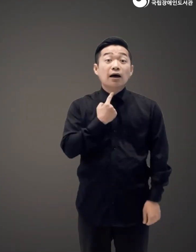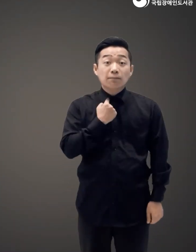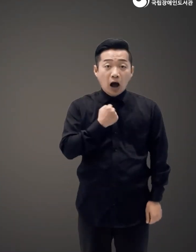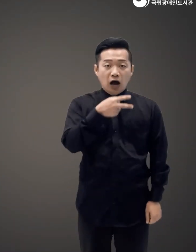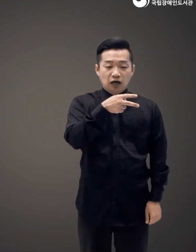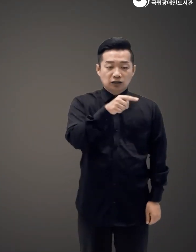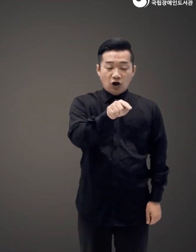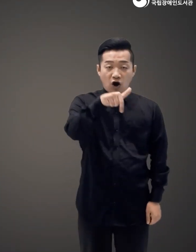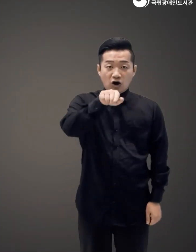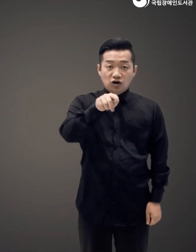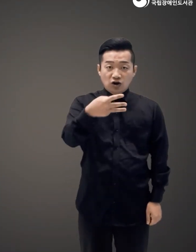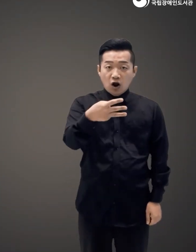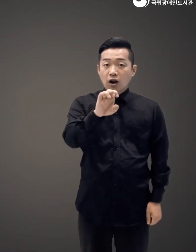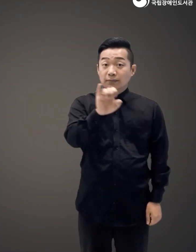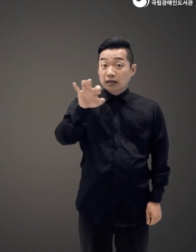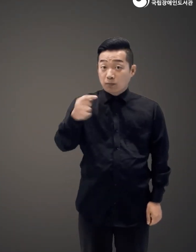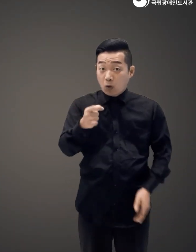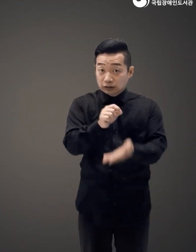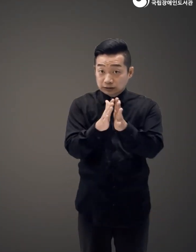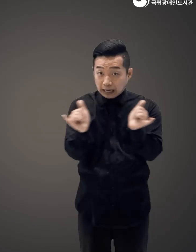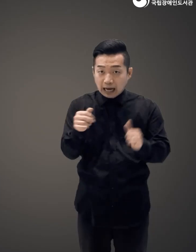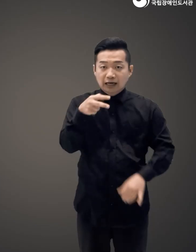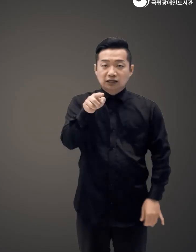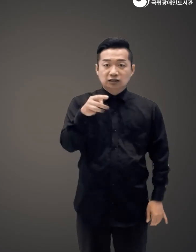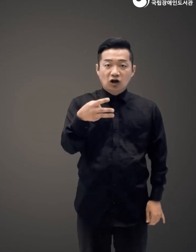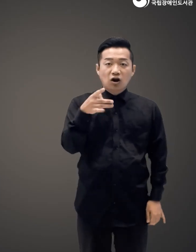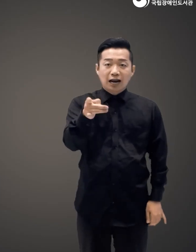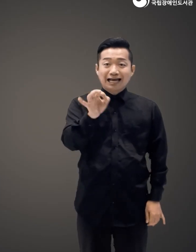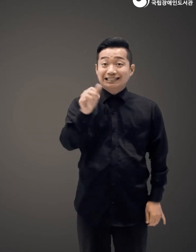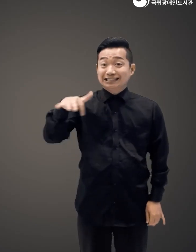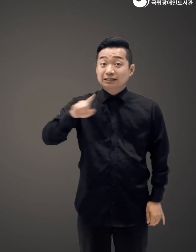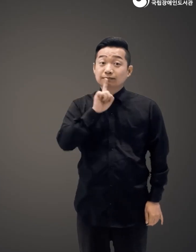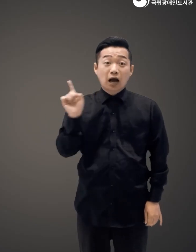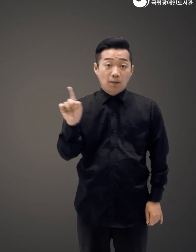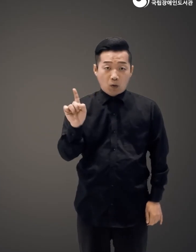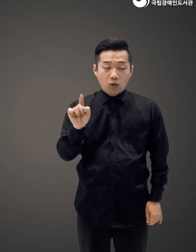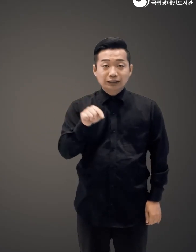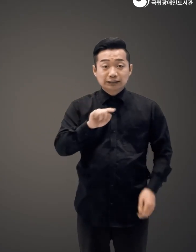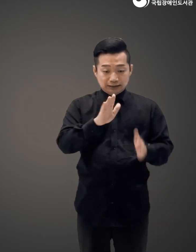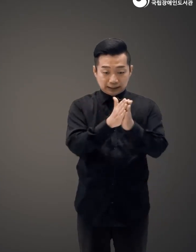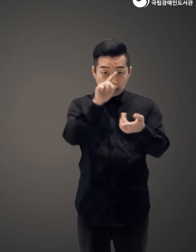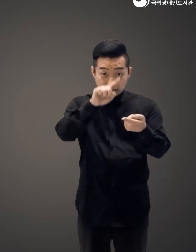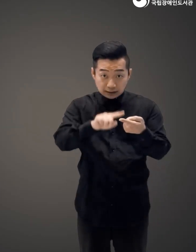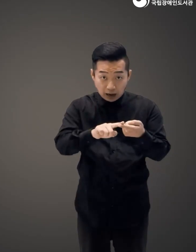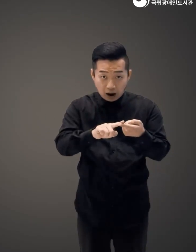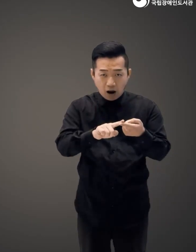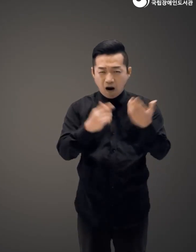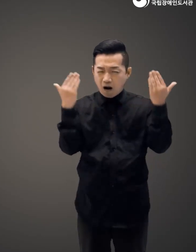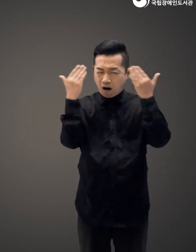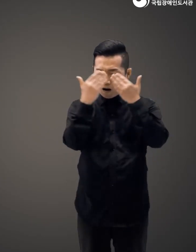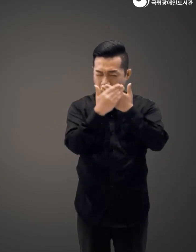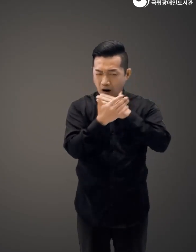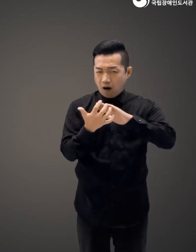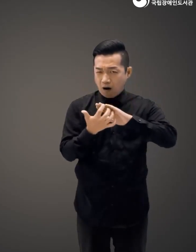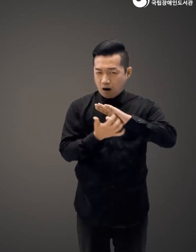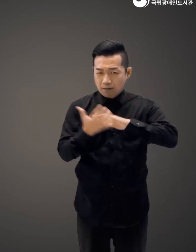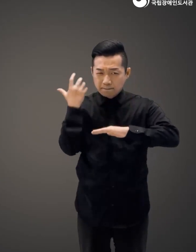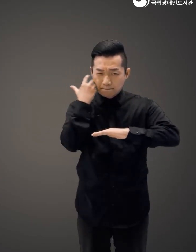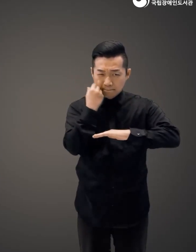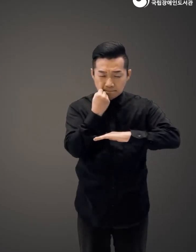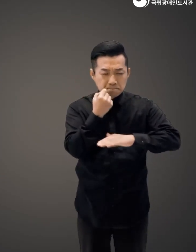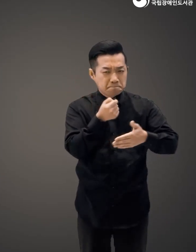베스트셀러 더 걸 비포의 저자인 J.P. 덜레이니는 이 책에 대해 어둡고 교활하면서 매혹적인,